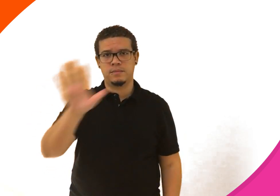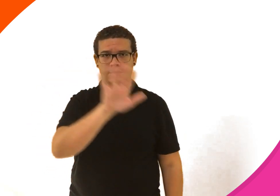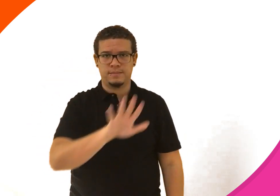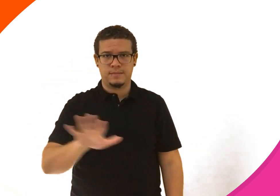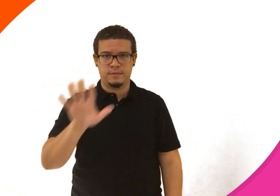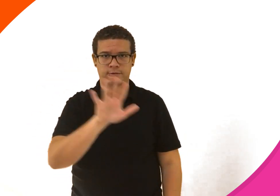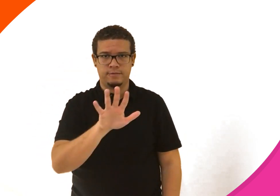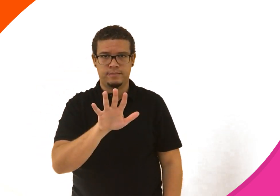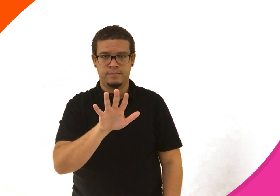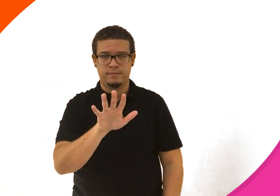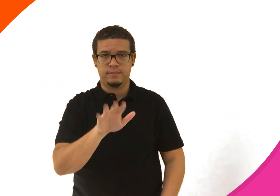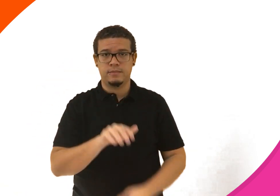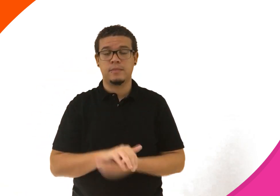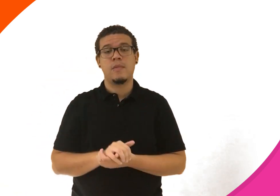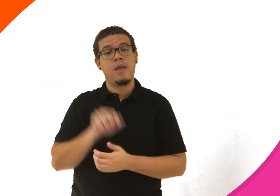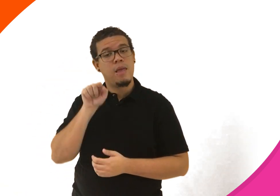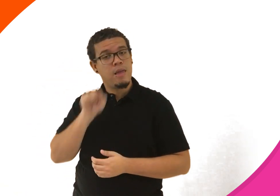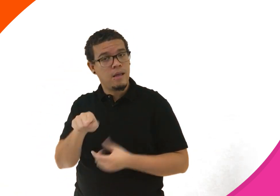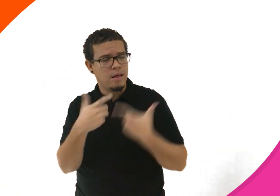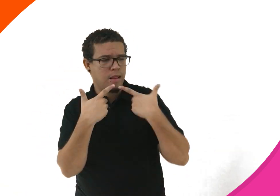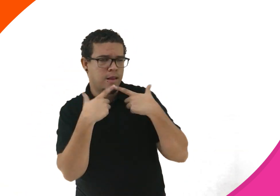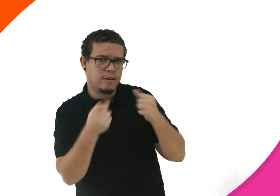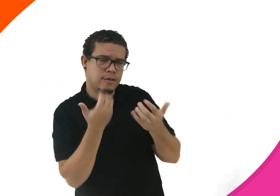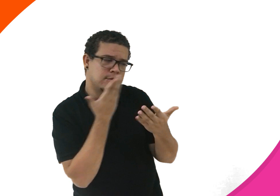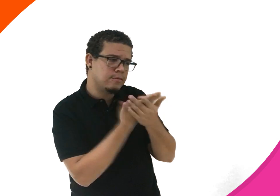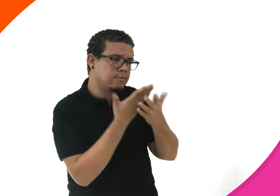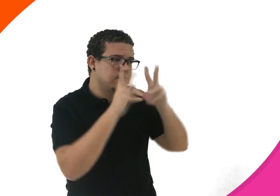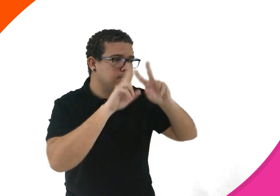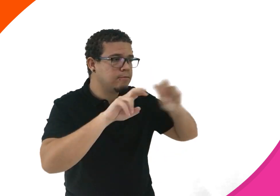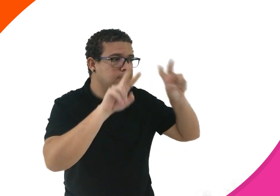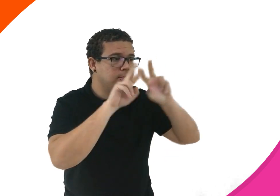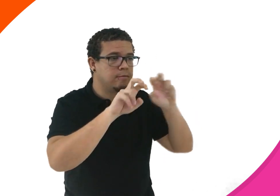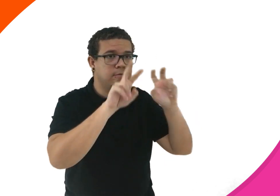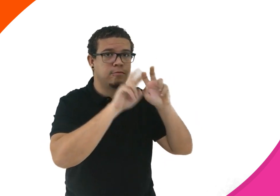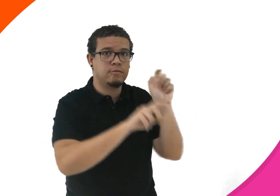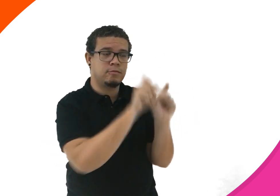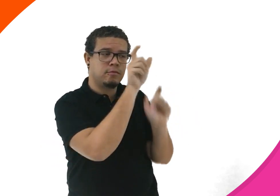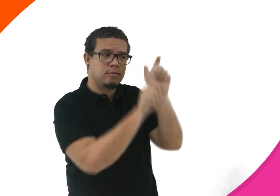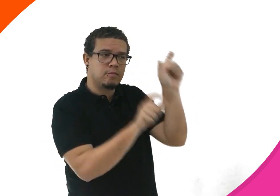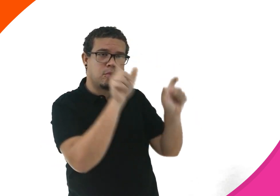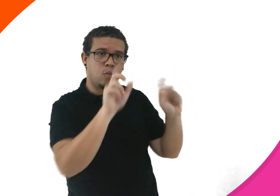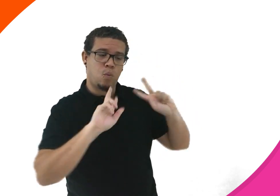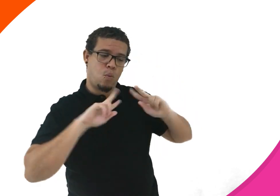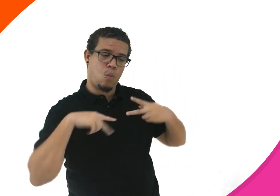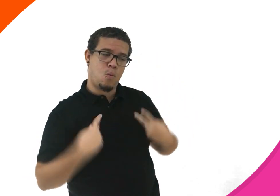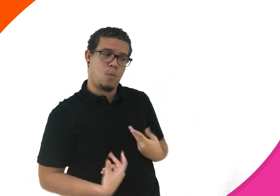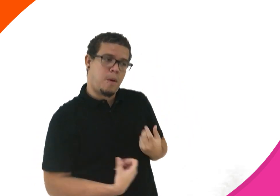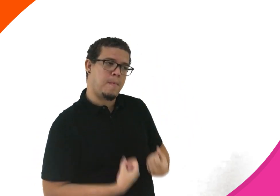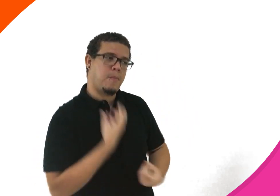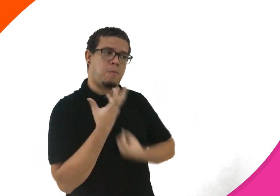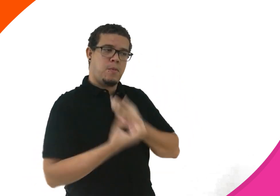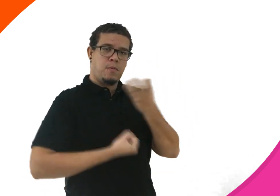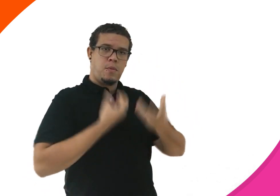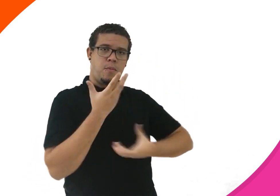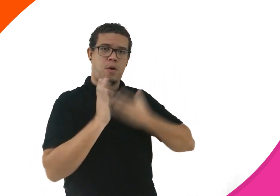pragmática. Portanto, a linguística, ao estudar os seres humanos e as suas produções